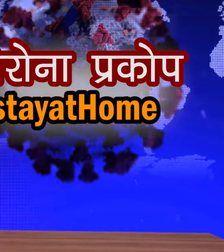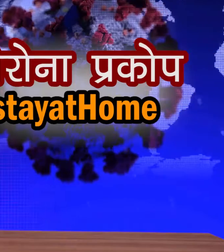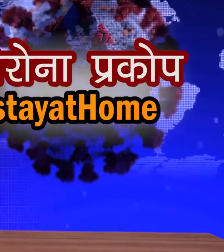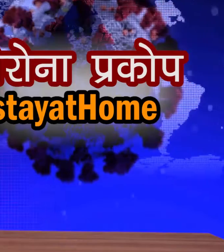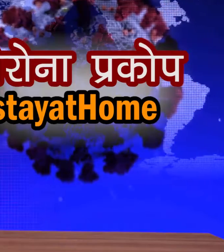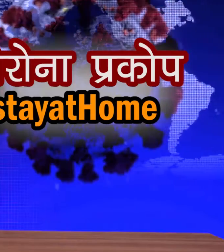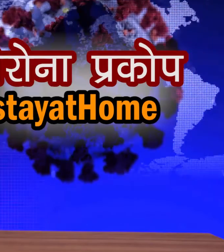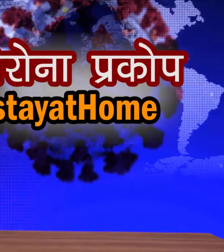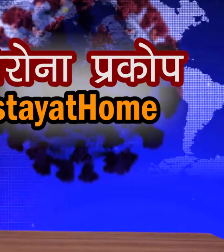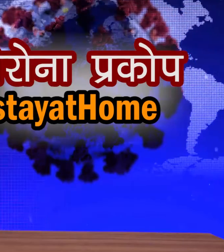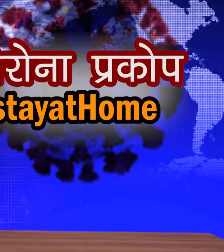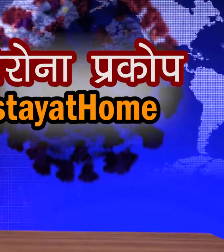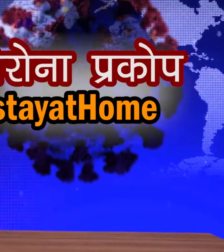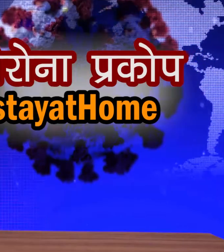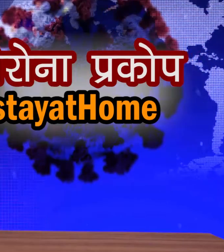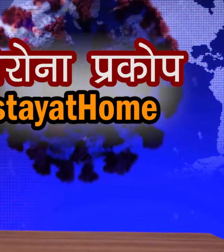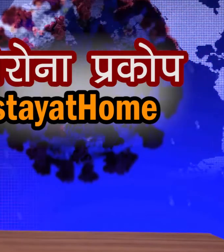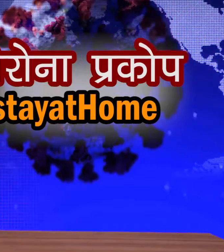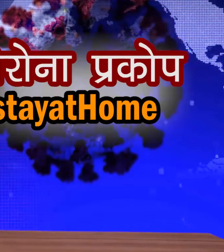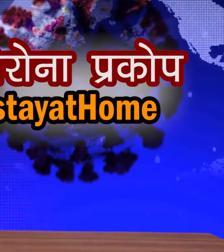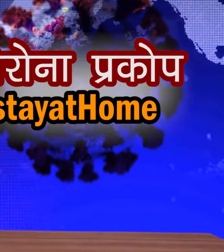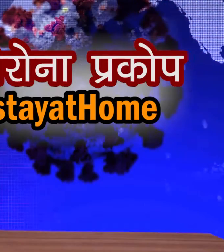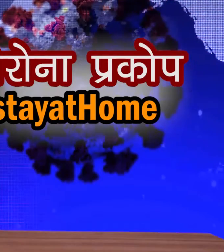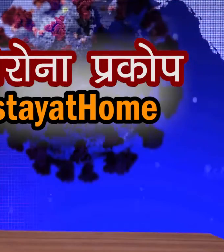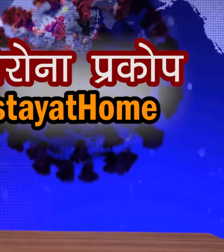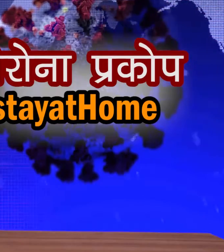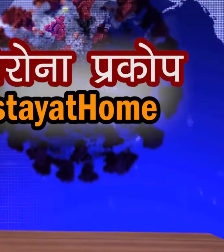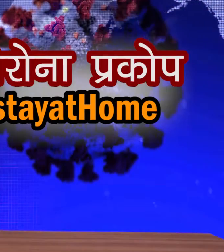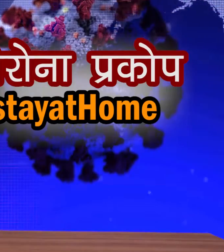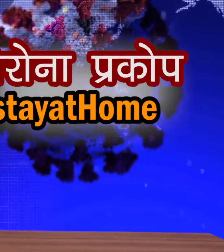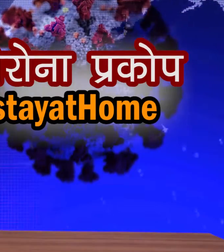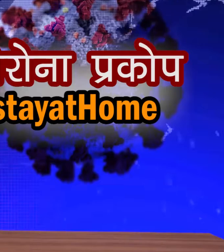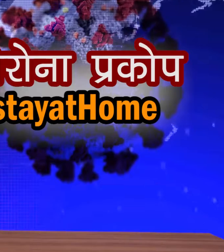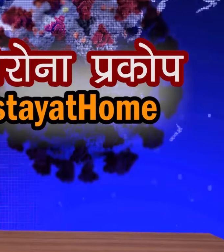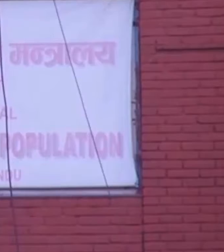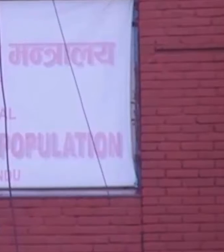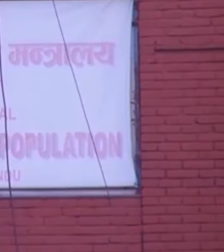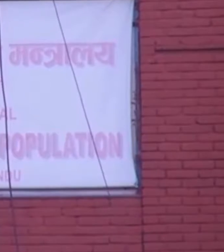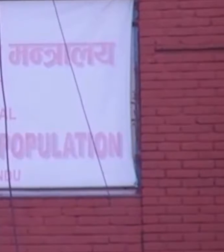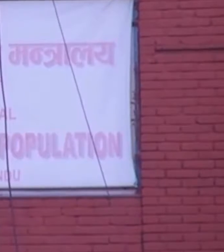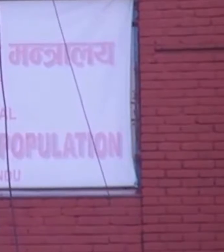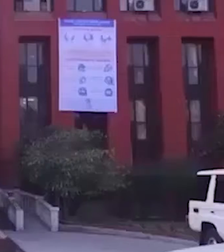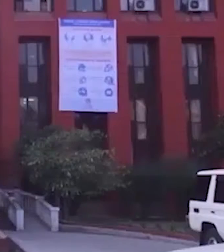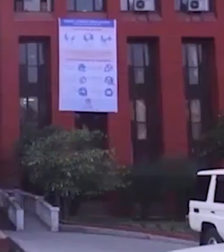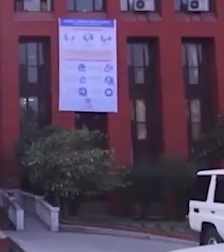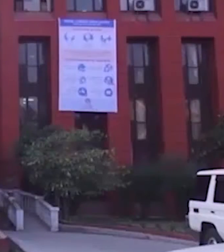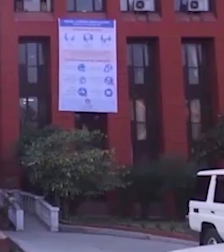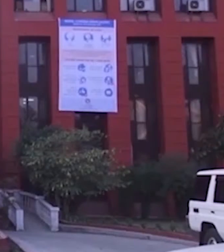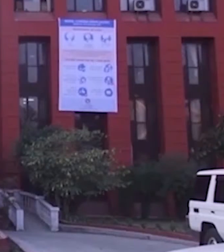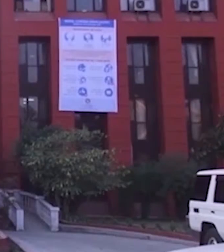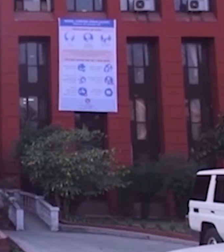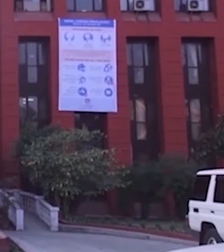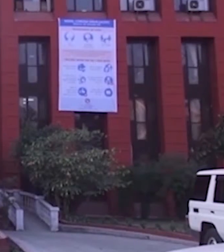देवकोटाले नेपालमा कोरोना भाइरस संक्रमित नयाँ बिरामी नभेटिएको जानकारी दिनुभएको हो। स्वास्थ्य